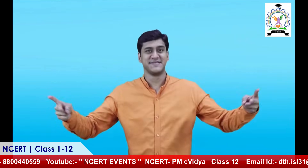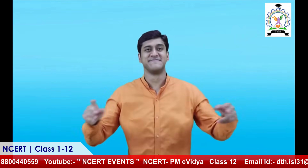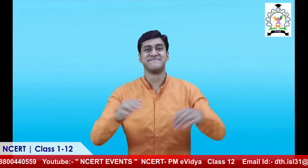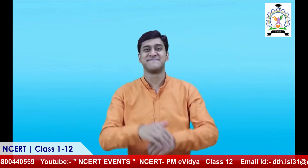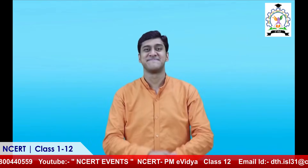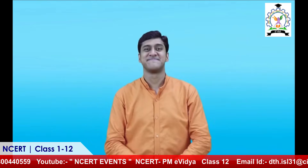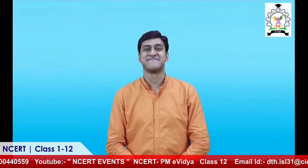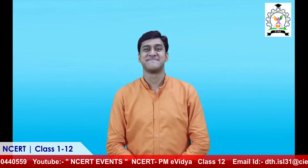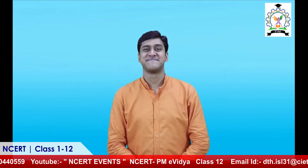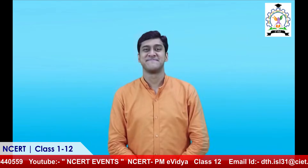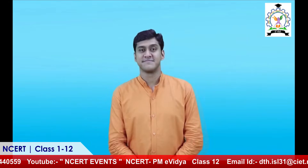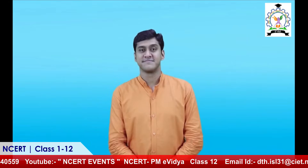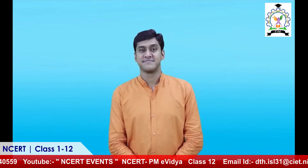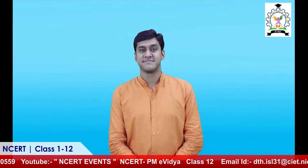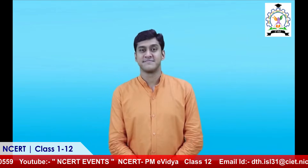एवं मनी।